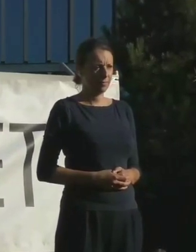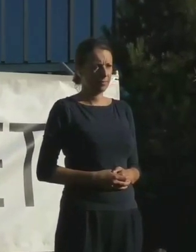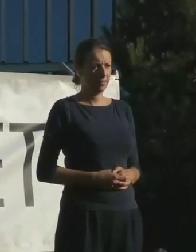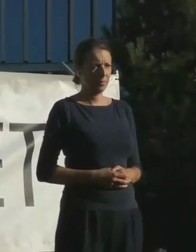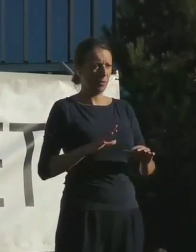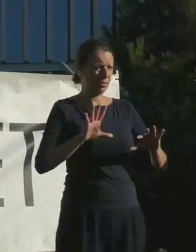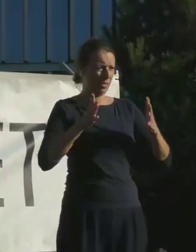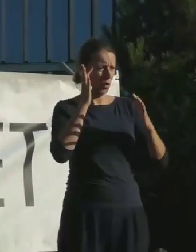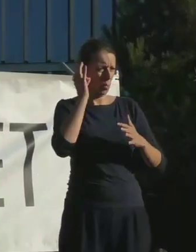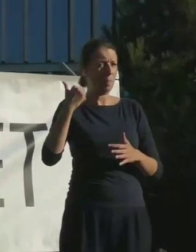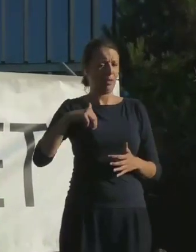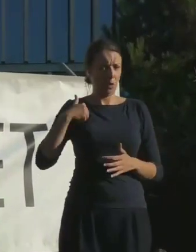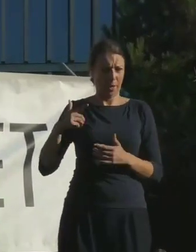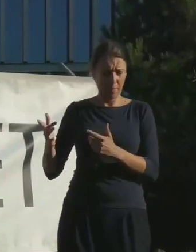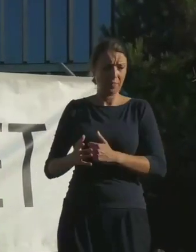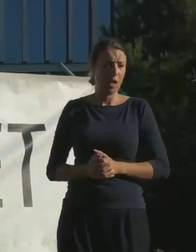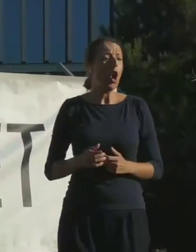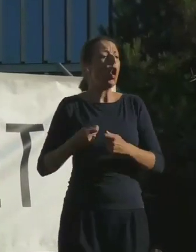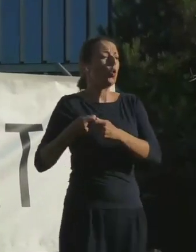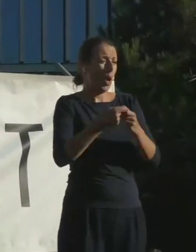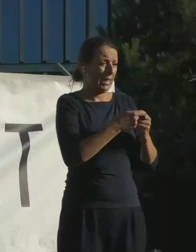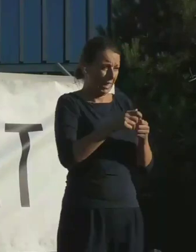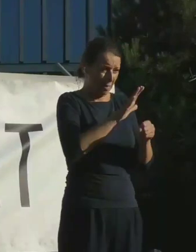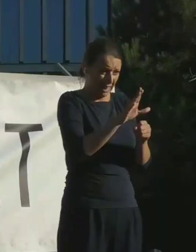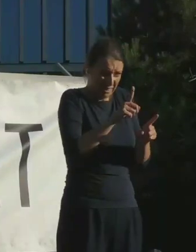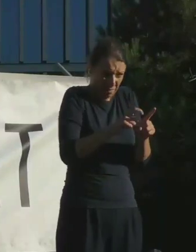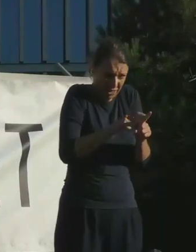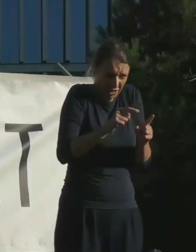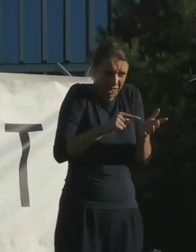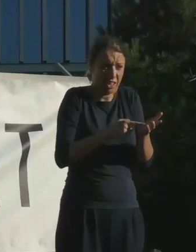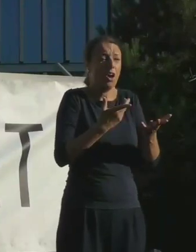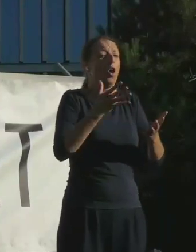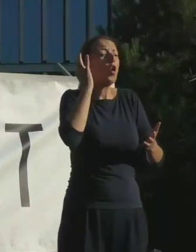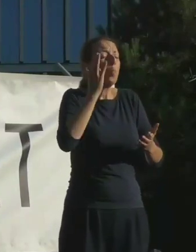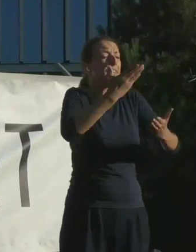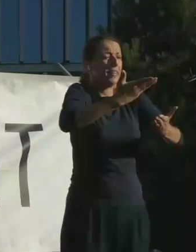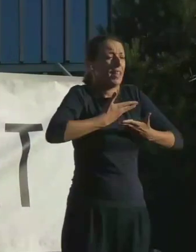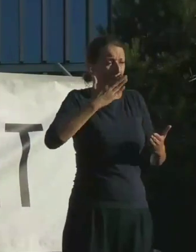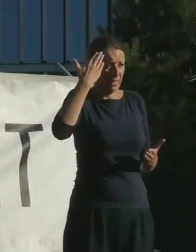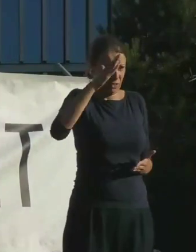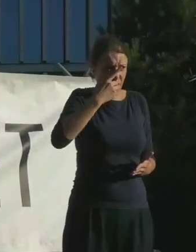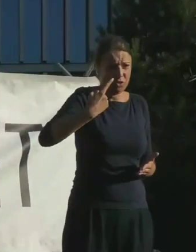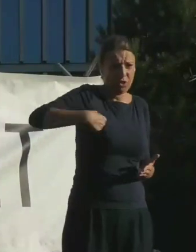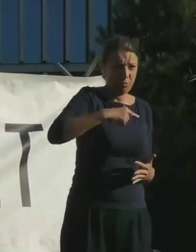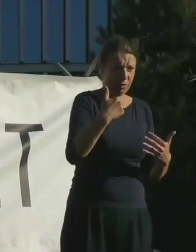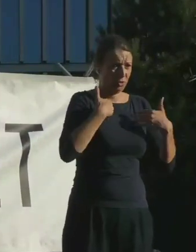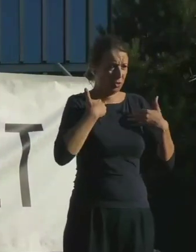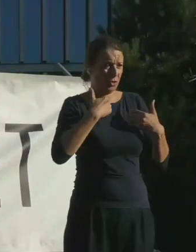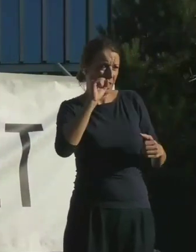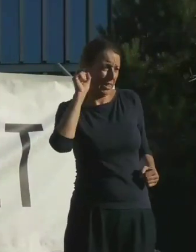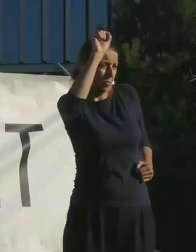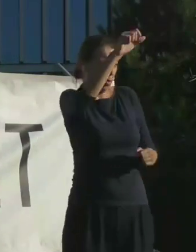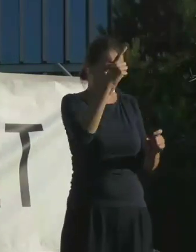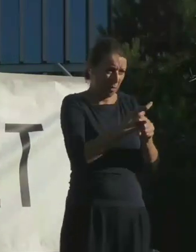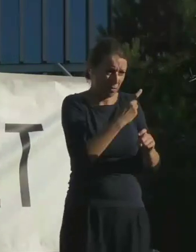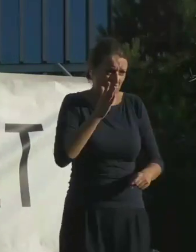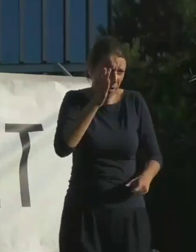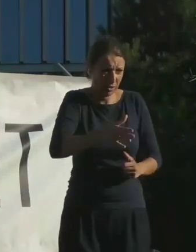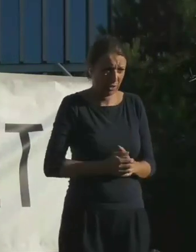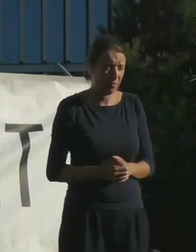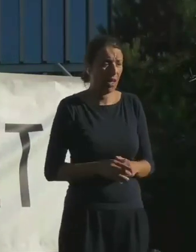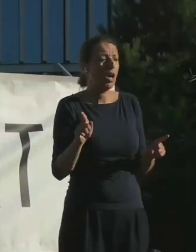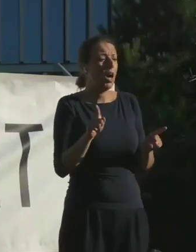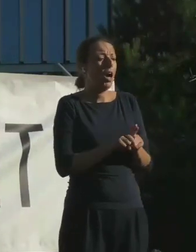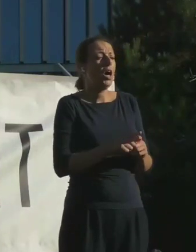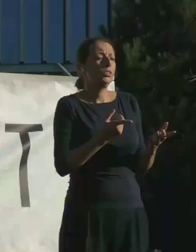Koalicja 15 października dała nam, kobietom, nadzieję, że będziemy żyć w demokratycznym kraju, że